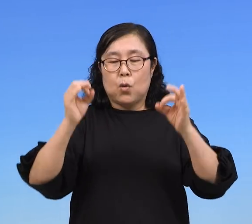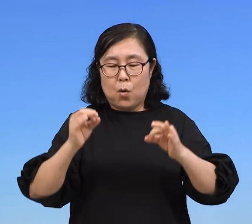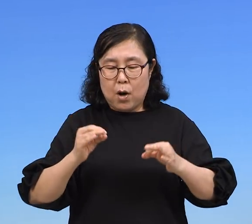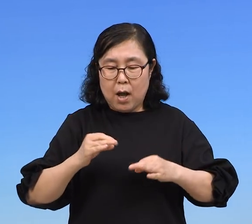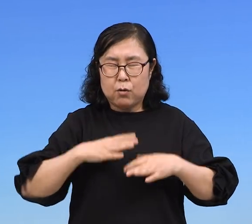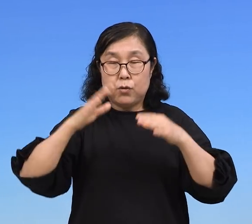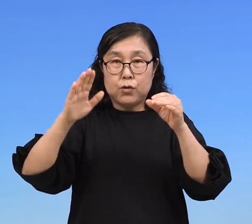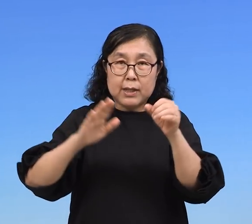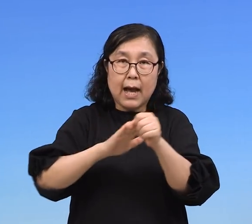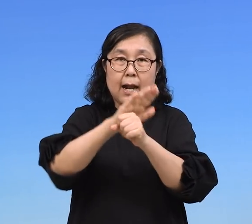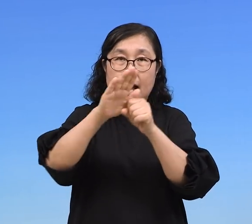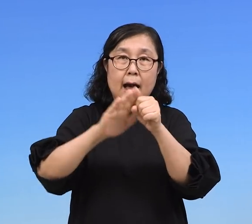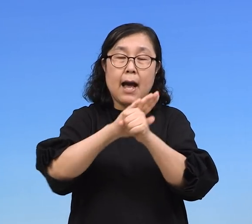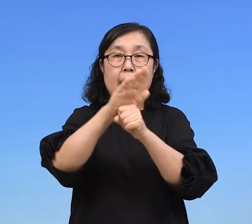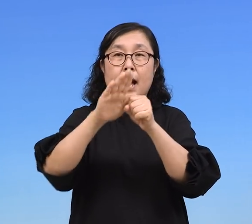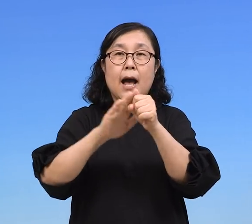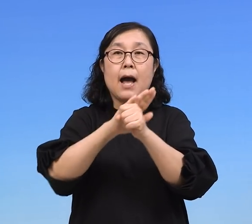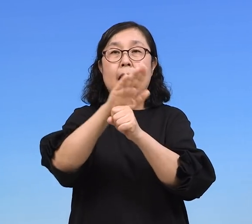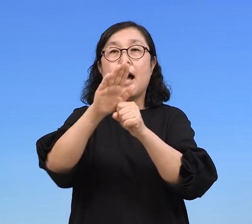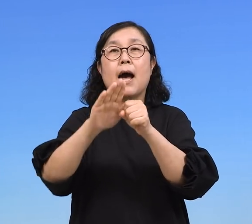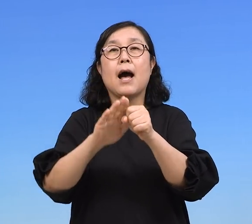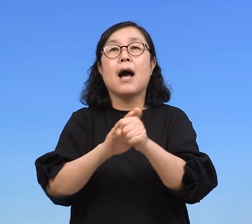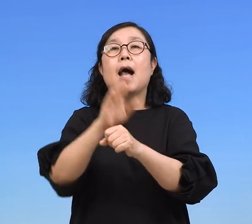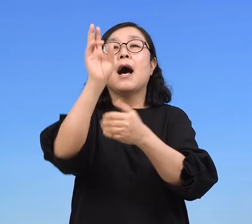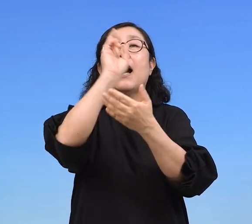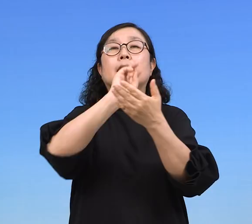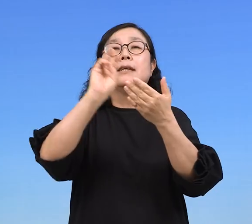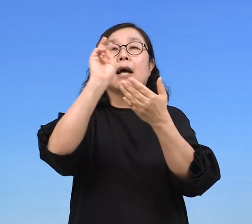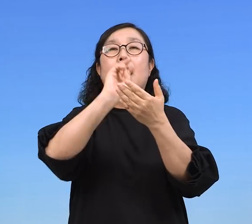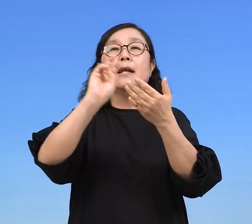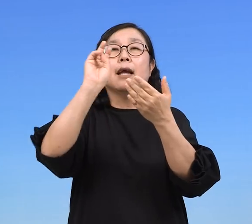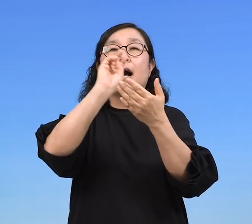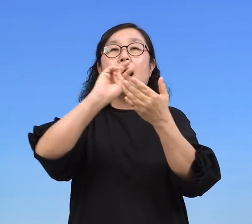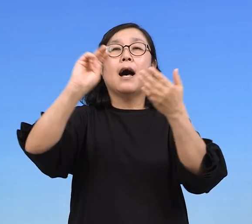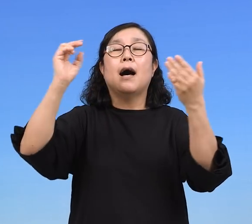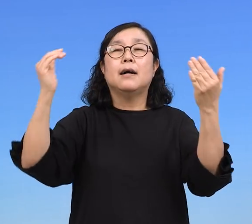놀라운 사랑 찬양하리라.